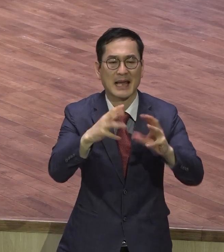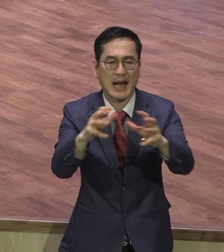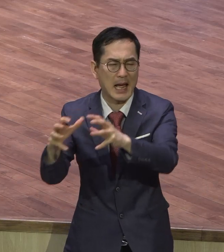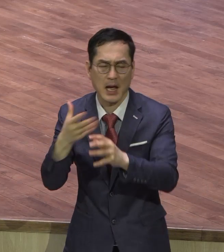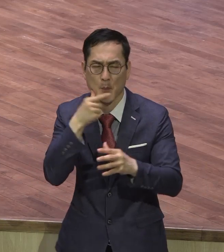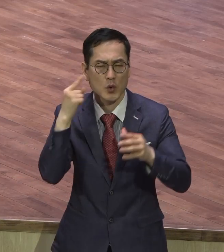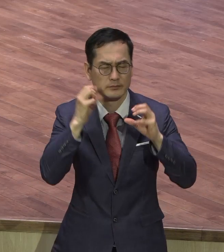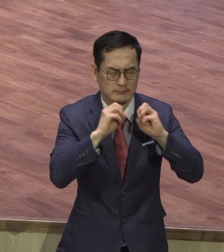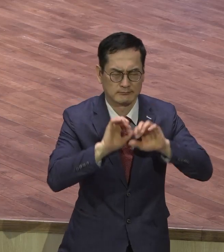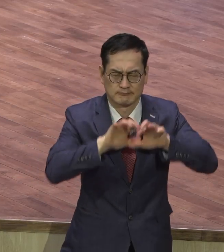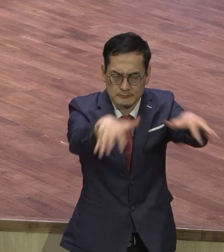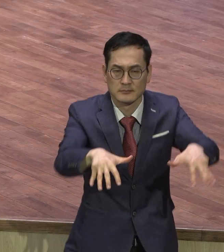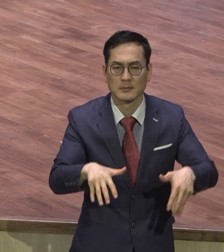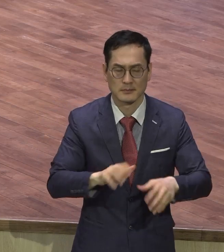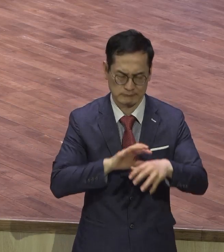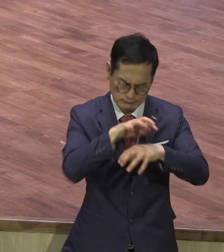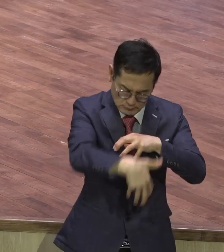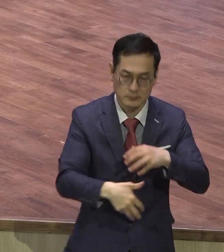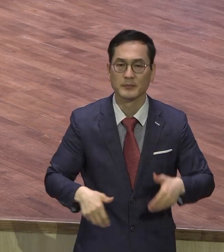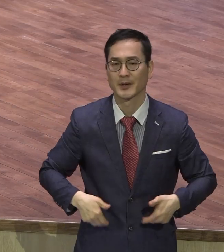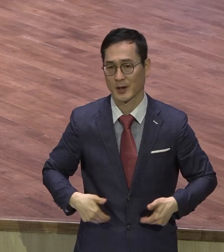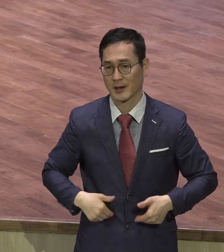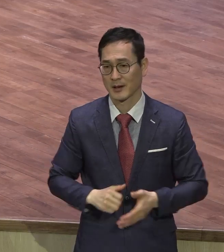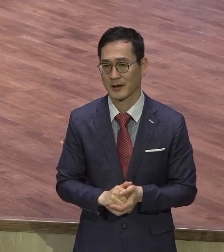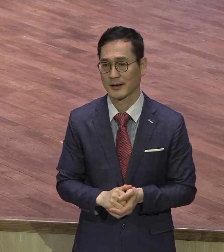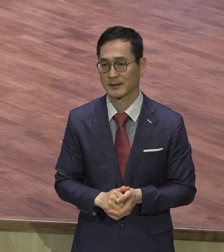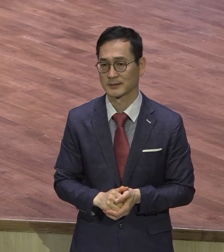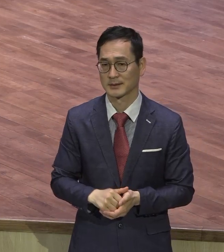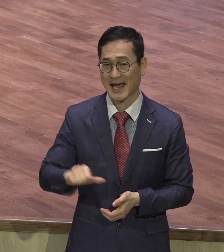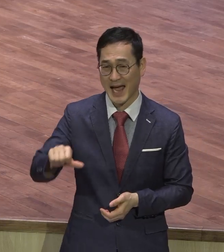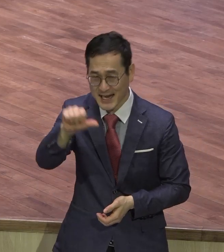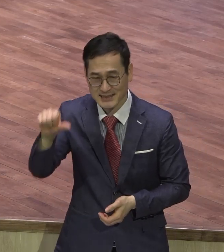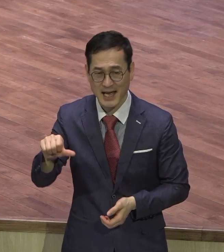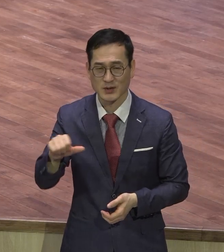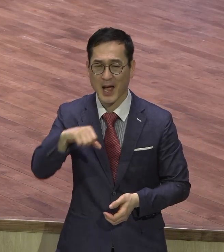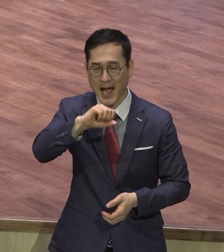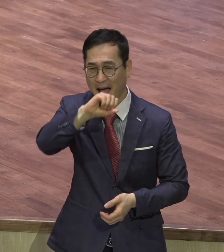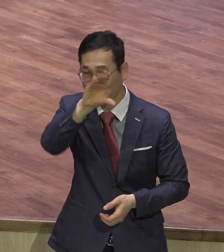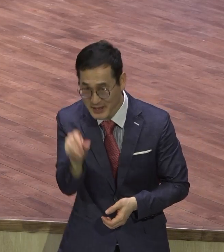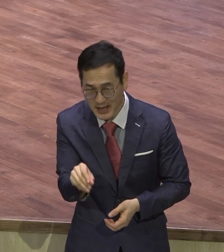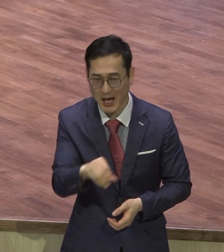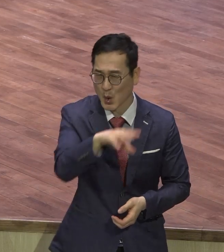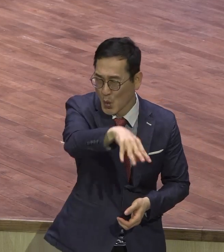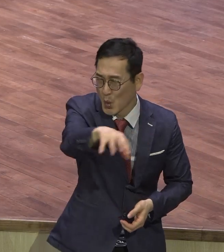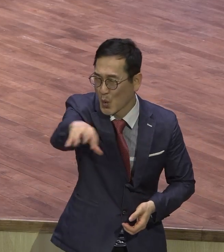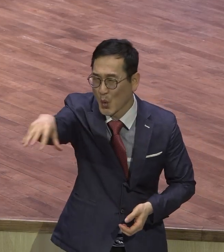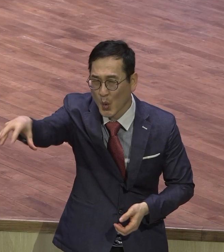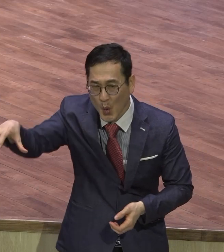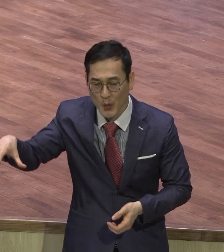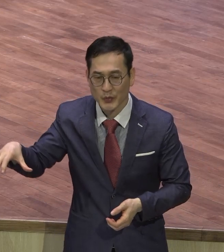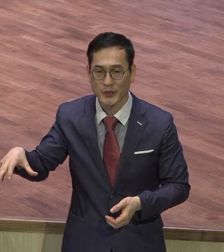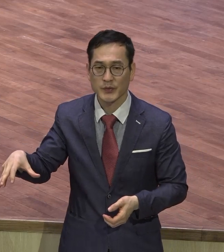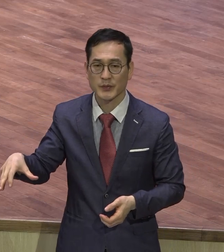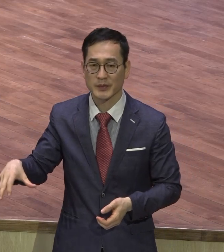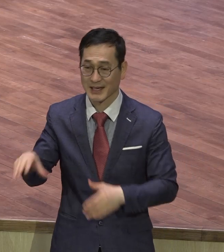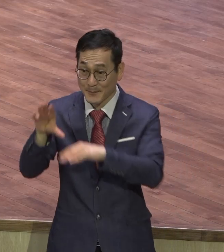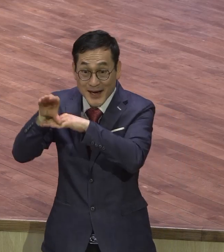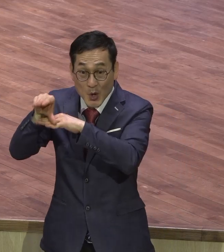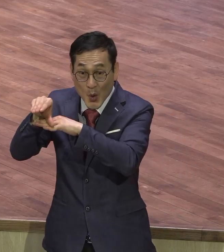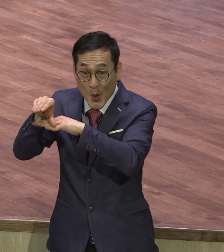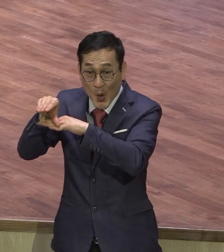이 알듯이 방송 237나라 동남아 아프리카 남미 유럽 모슬림 전역에 이 보험이 등기되는 방송국이 14,000 종교에